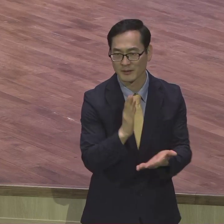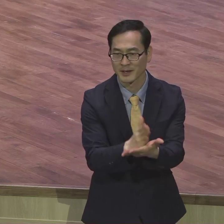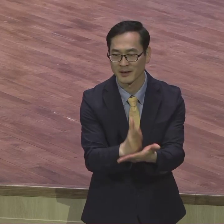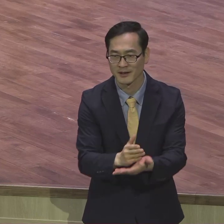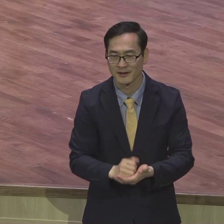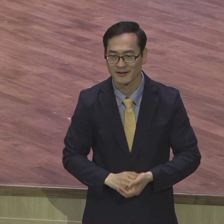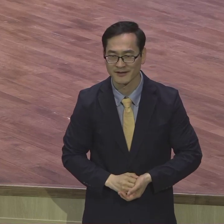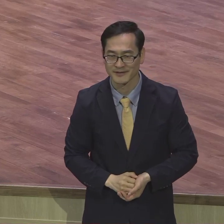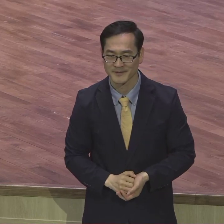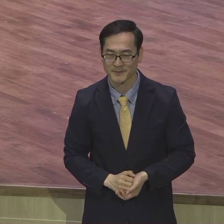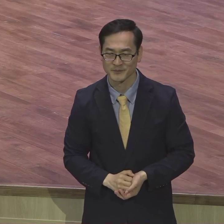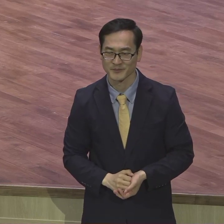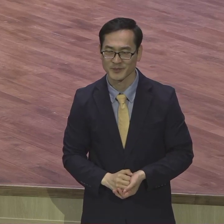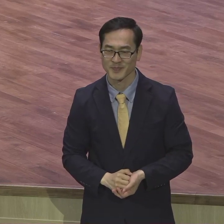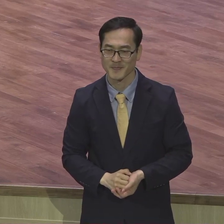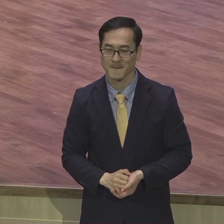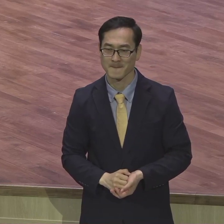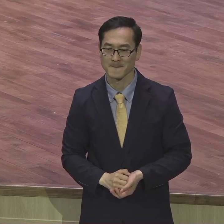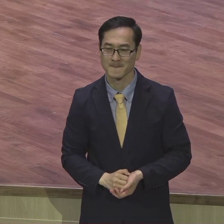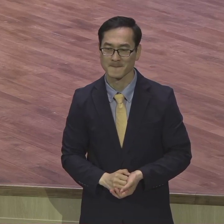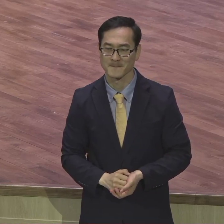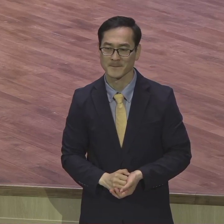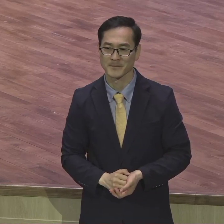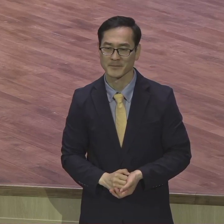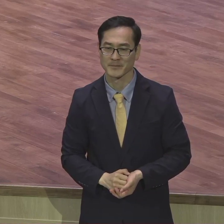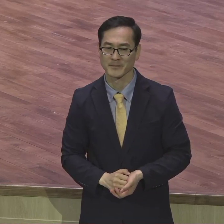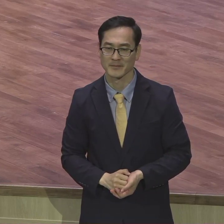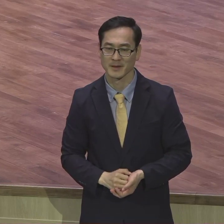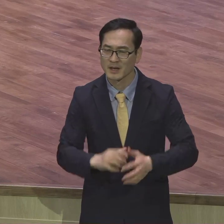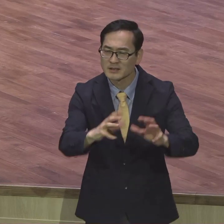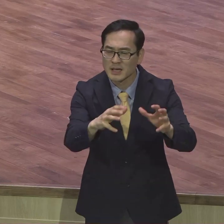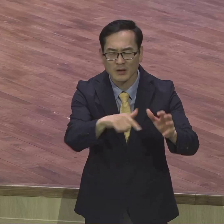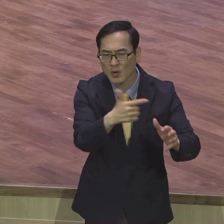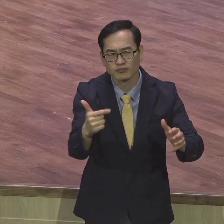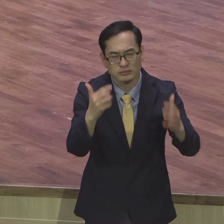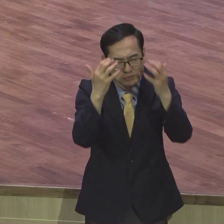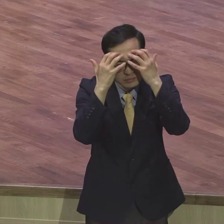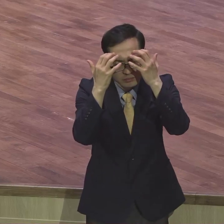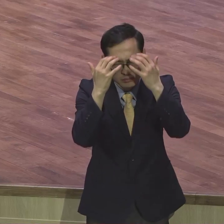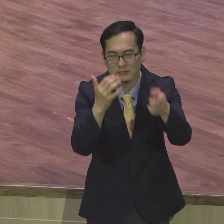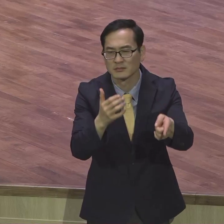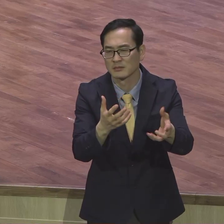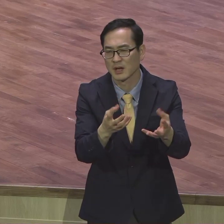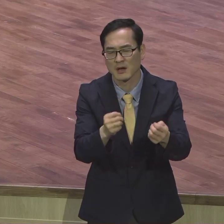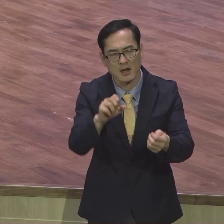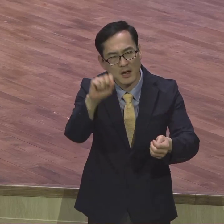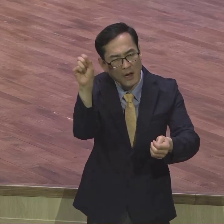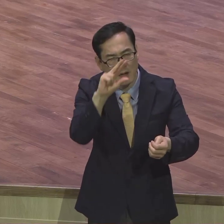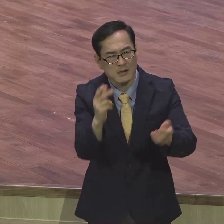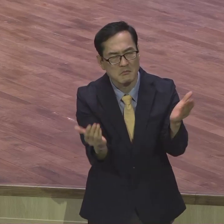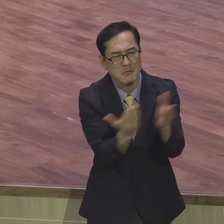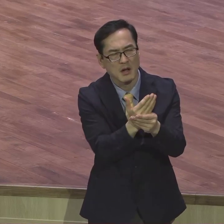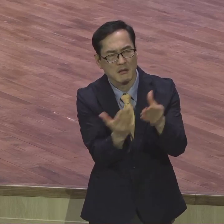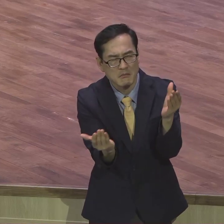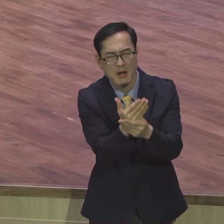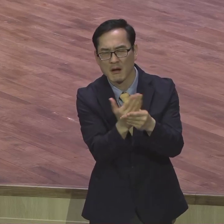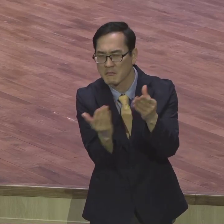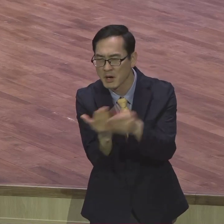평안할 게 있습니까? 세상에 늘 불안하죠. 이놈의 세상이 불안해. 무슨 일이 언제 생길지 모르는